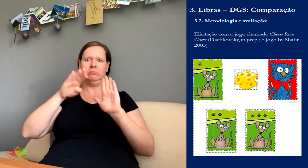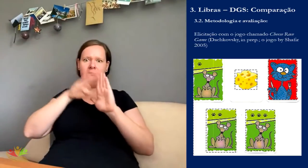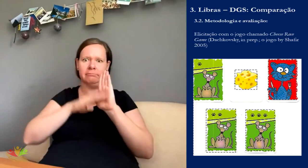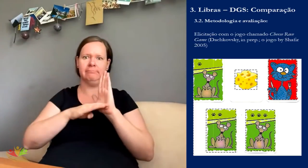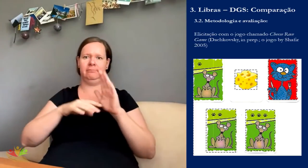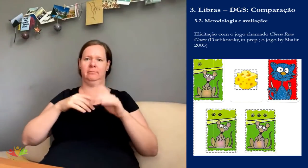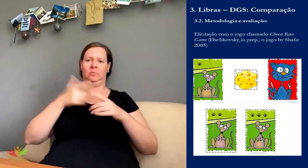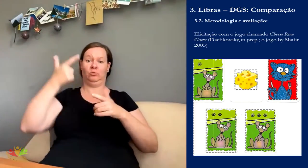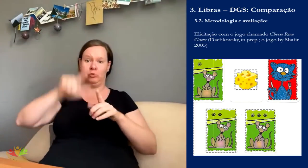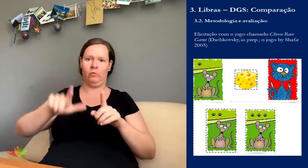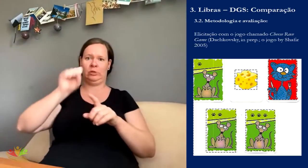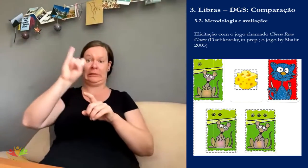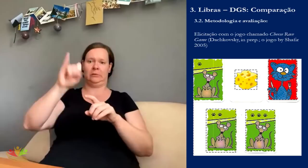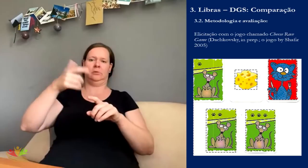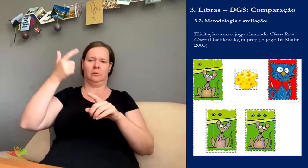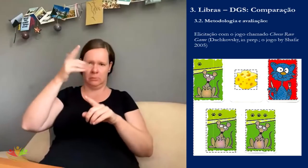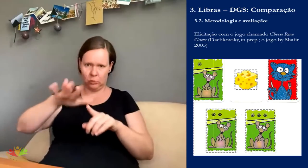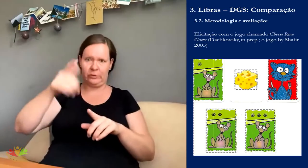valor.